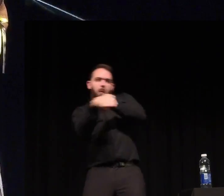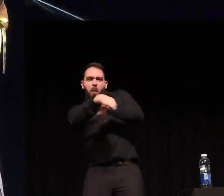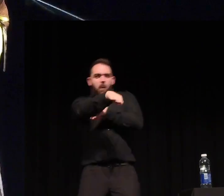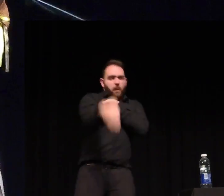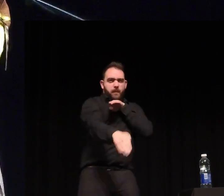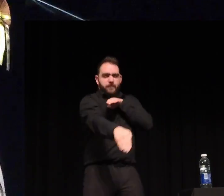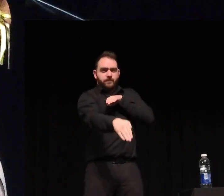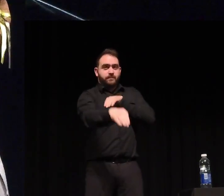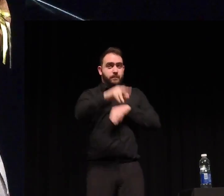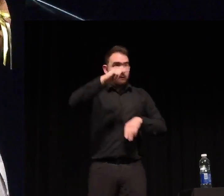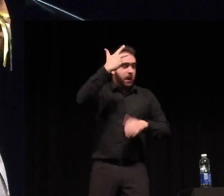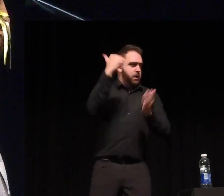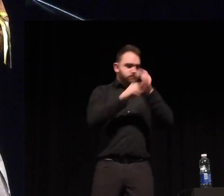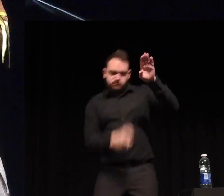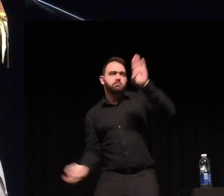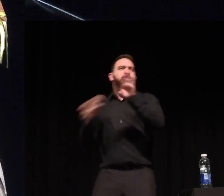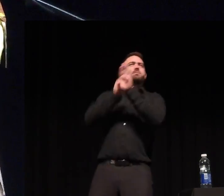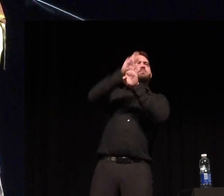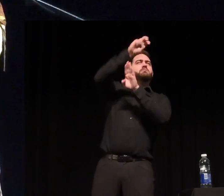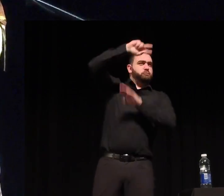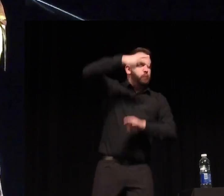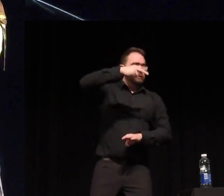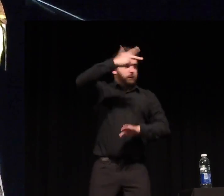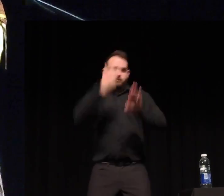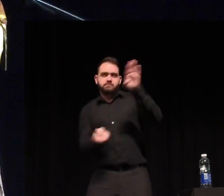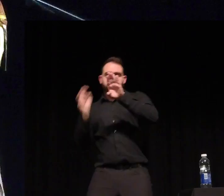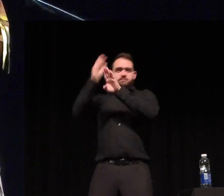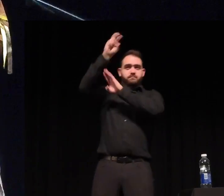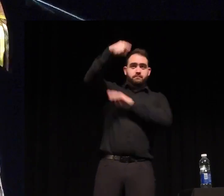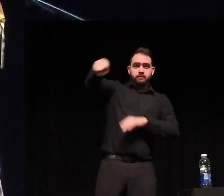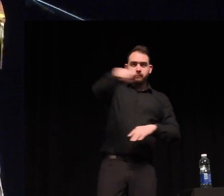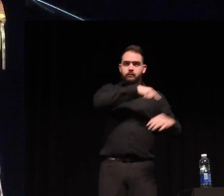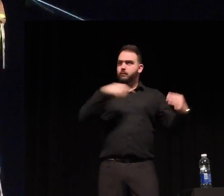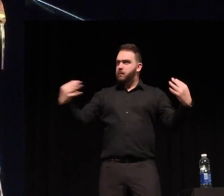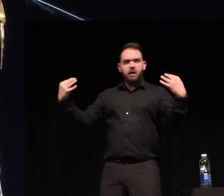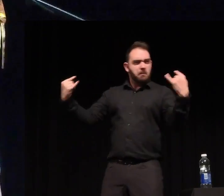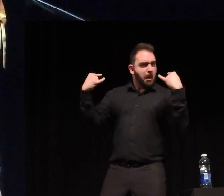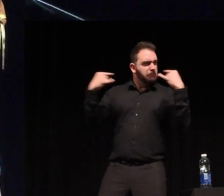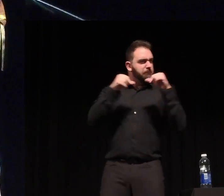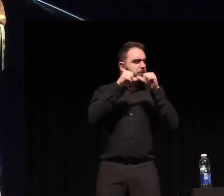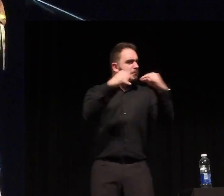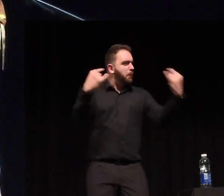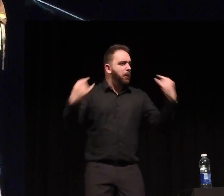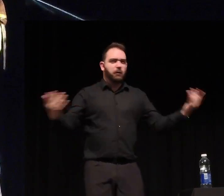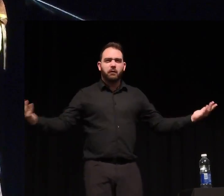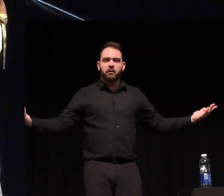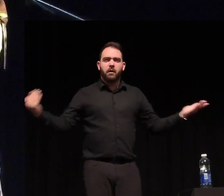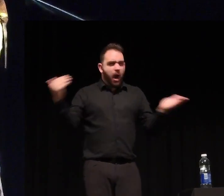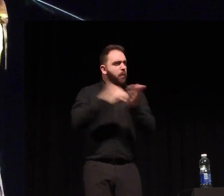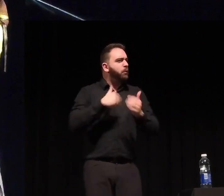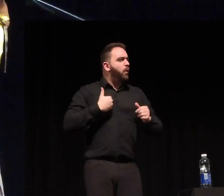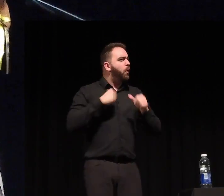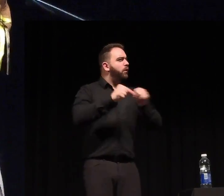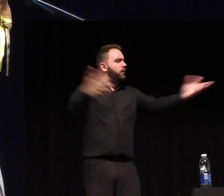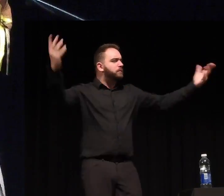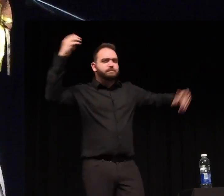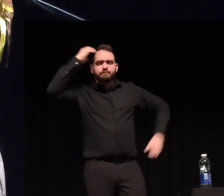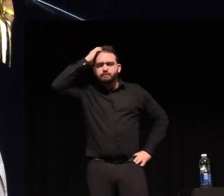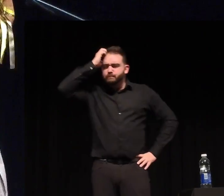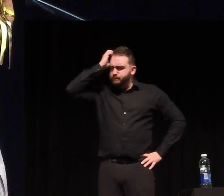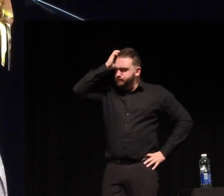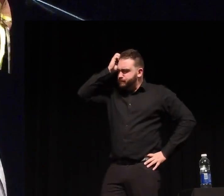cinquième fois. Puis il a arrêté juste quand il a vu que tout le monde riait de lui encore, puis il a dit « Hey! Quoi? » Et Nijik a